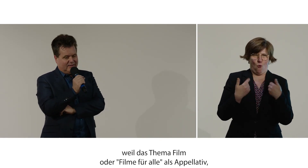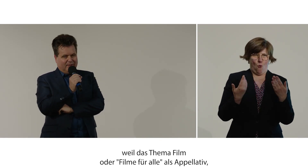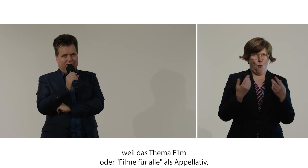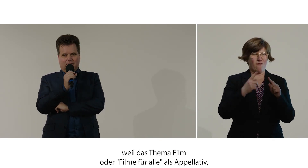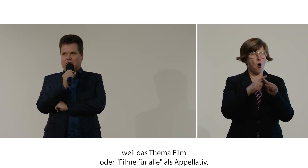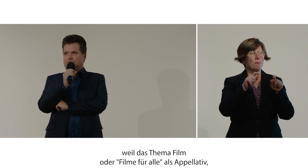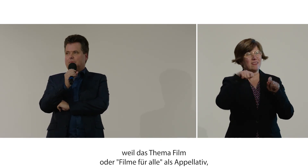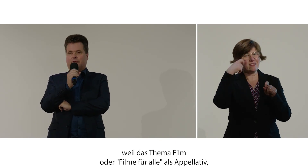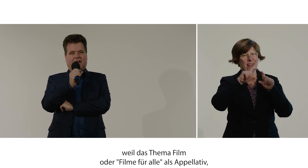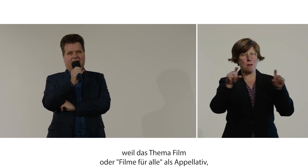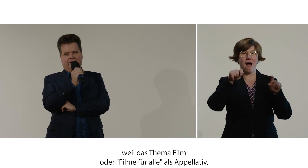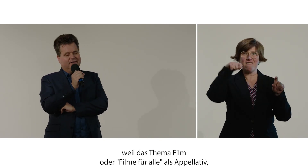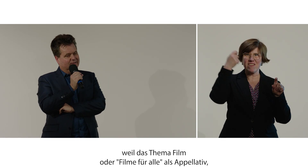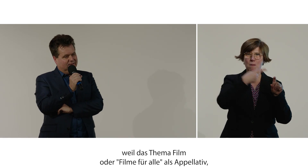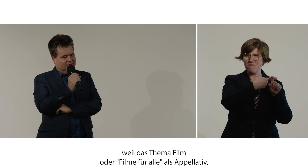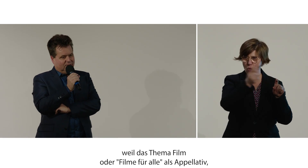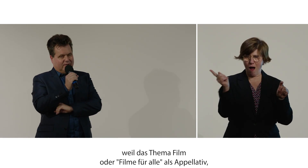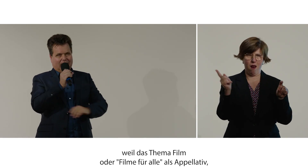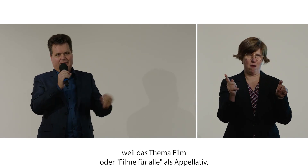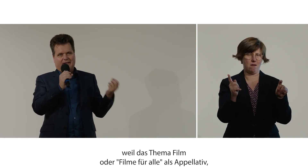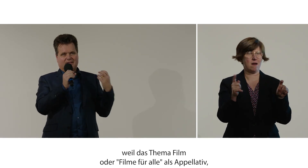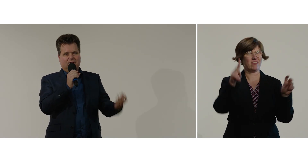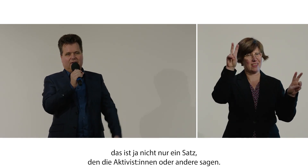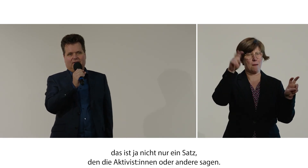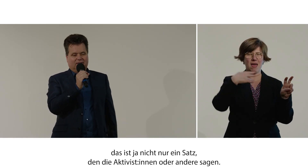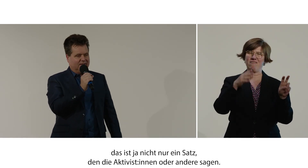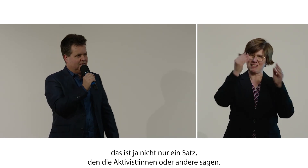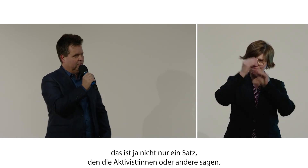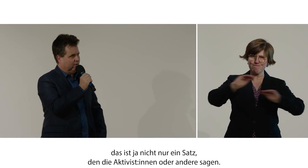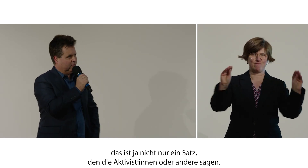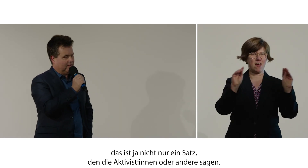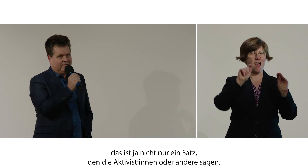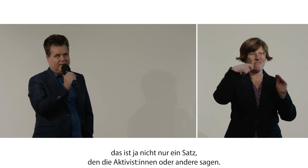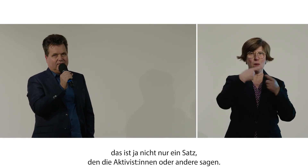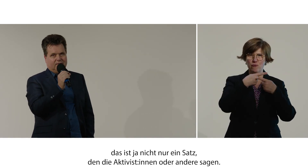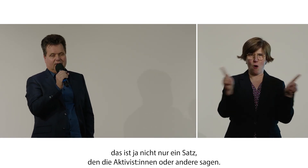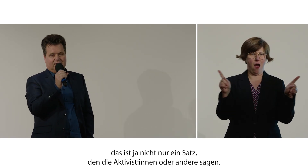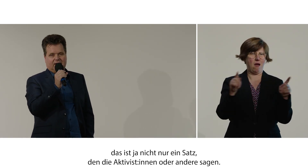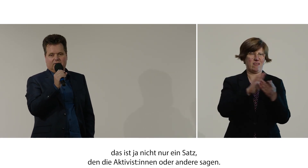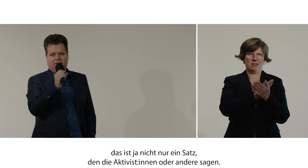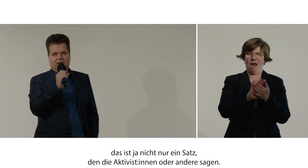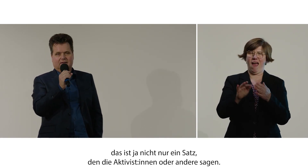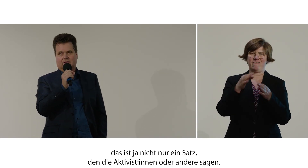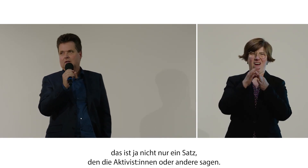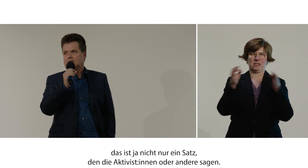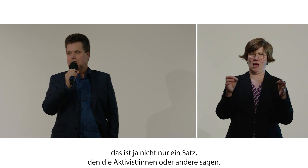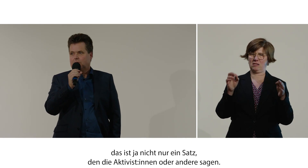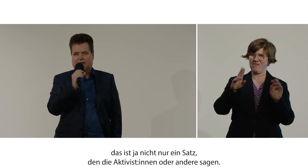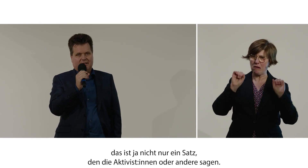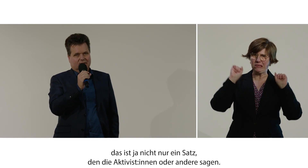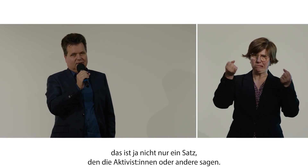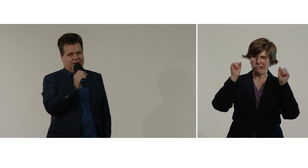das Thema Film oder Filme für alle, so als Appellativ, das ist ja nicht nur irgendwie ein Satz, den die AktivistInnen